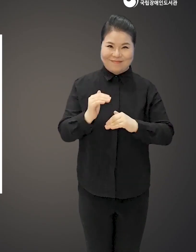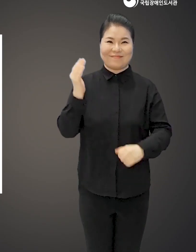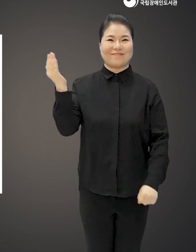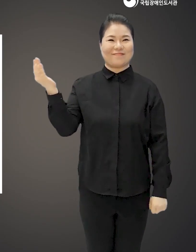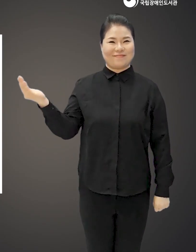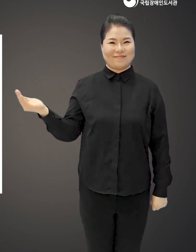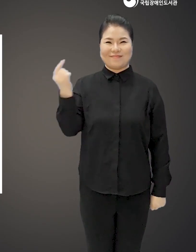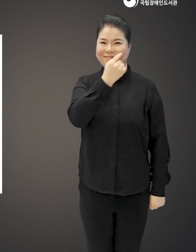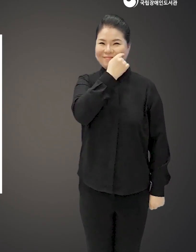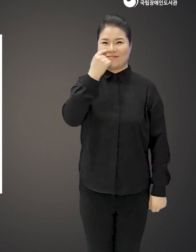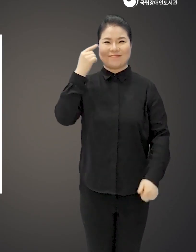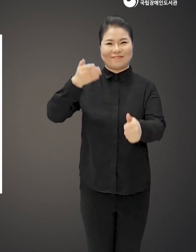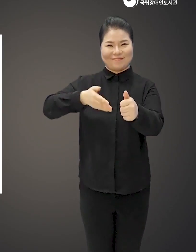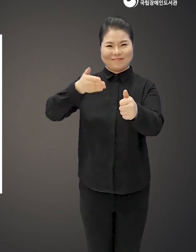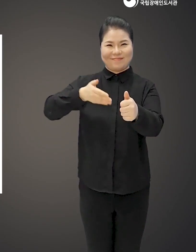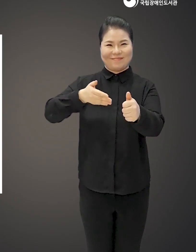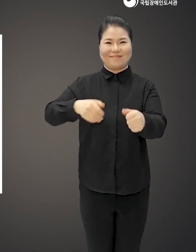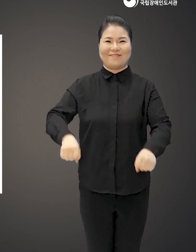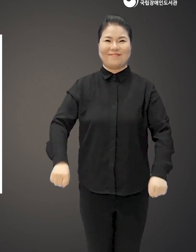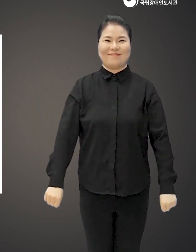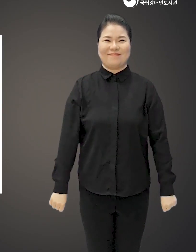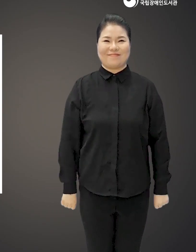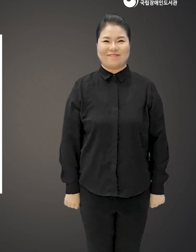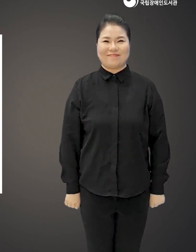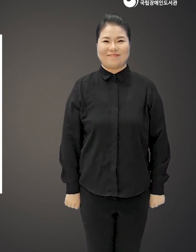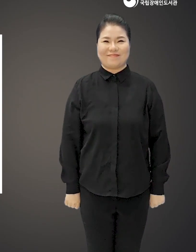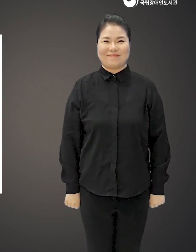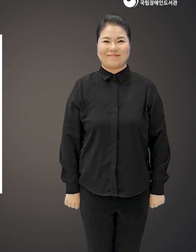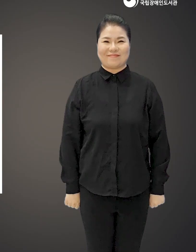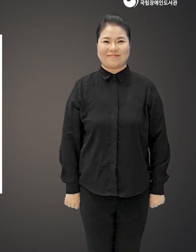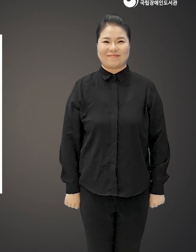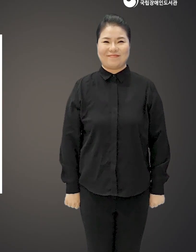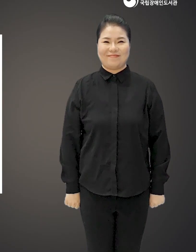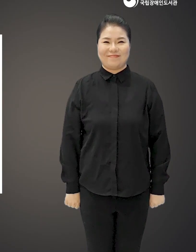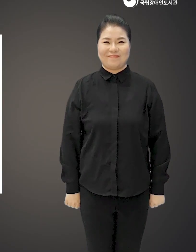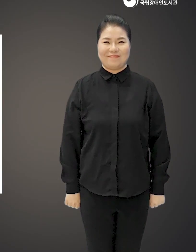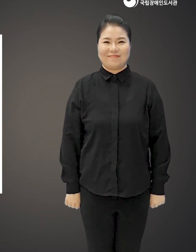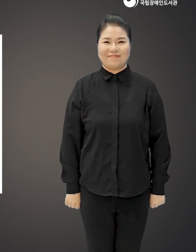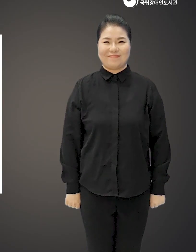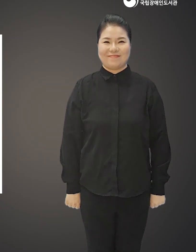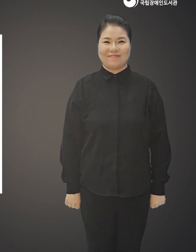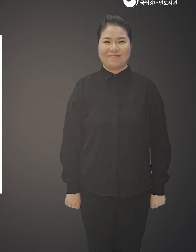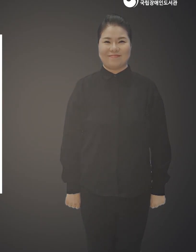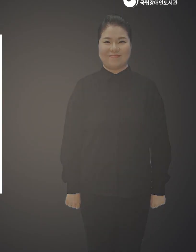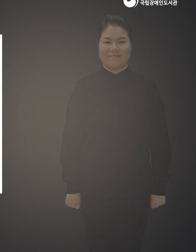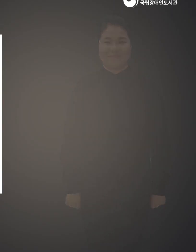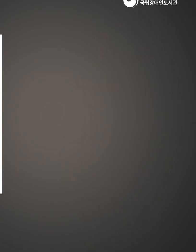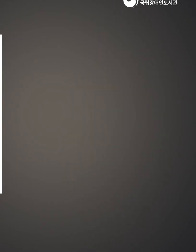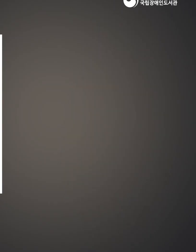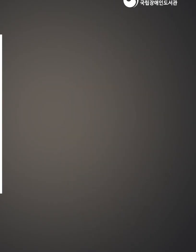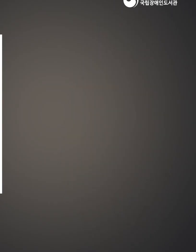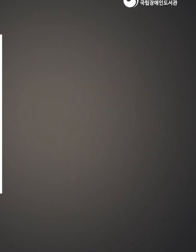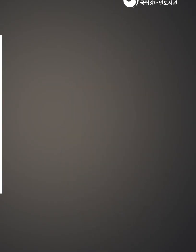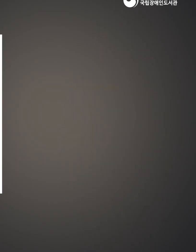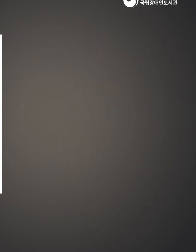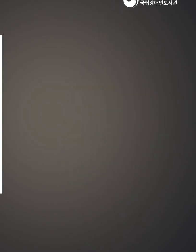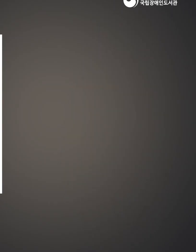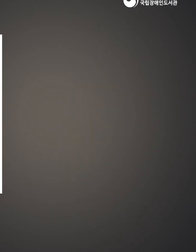책. 저자 주미경. 그림 신보영. 출판사 문학동네.